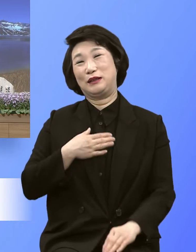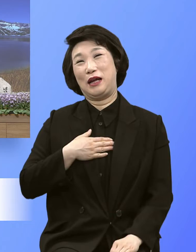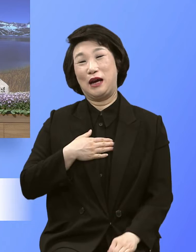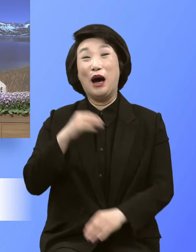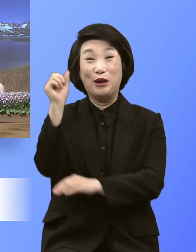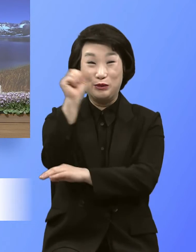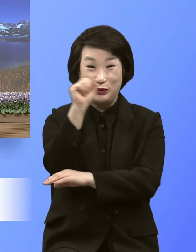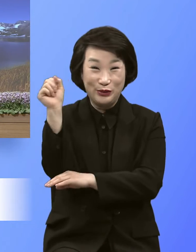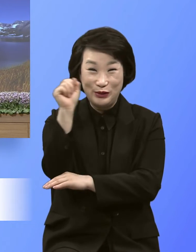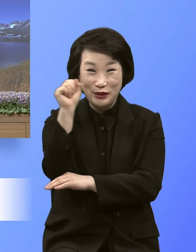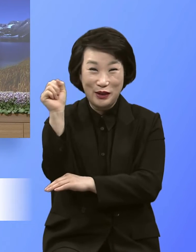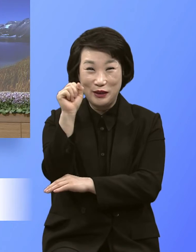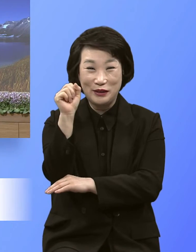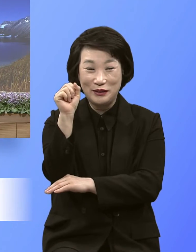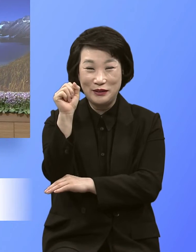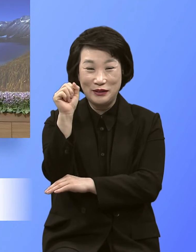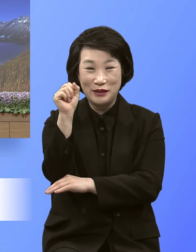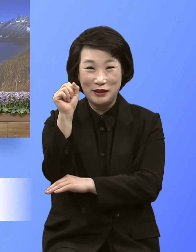운전을